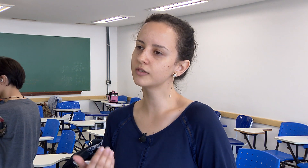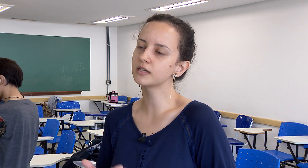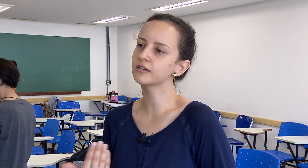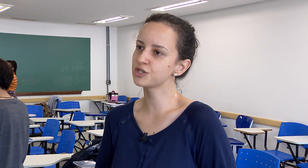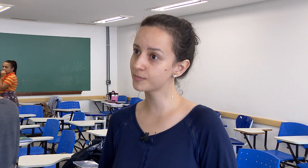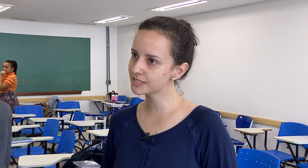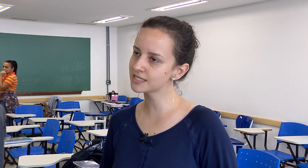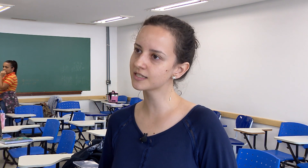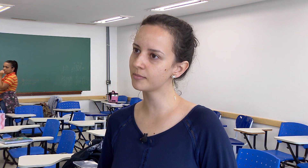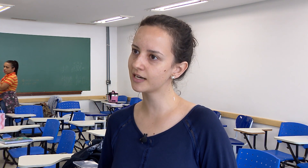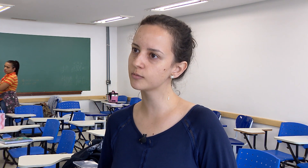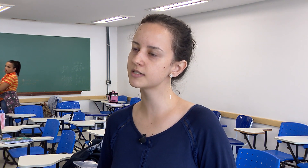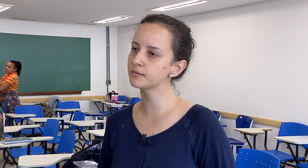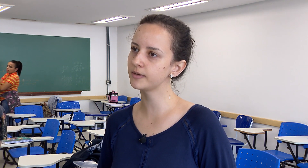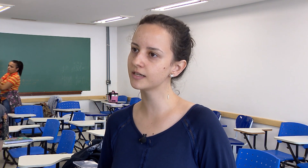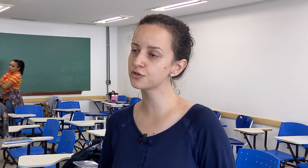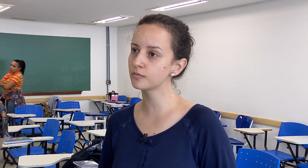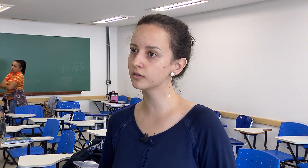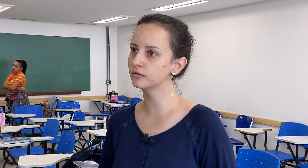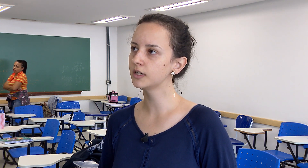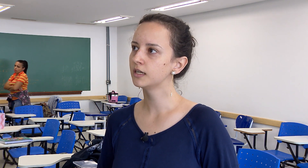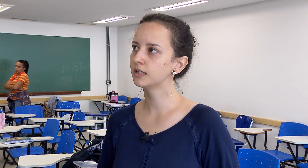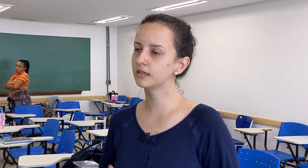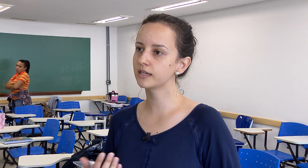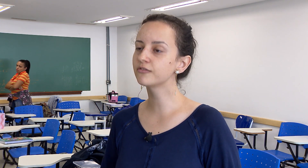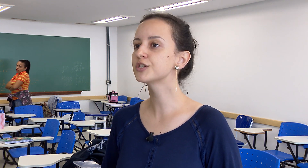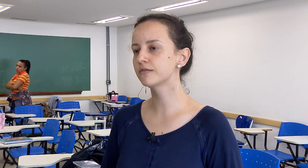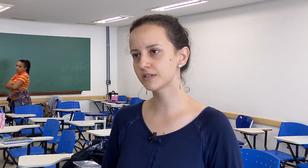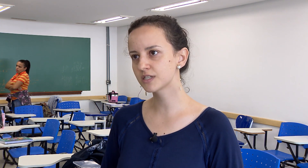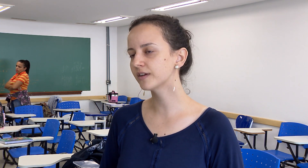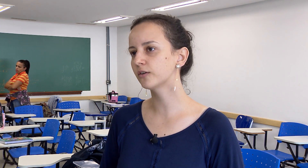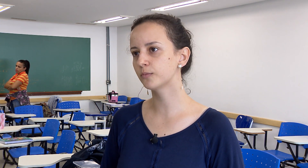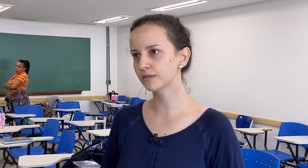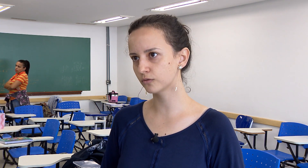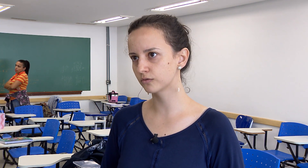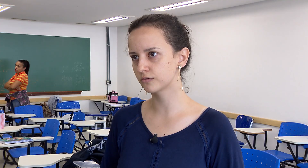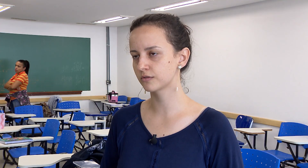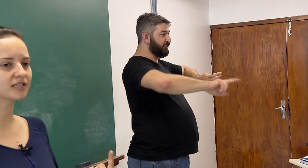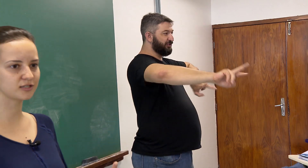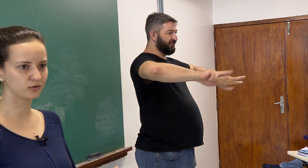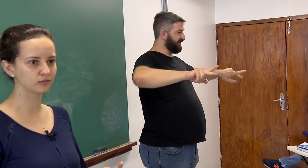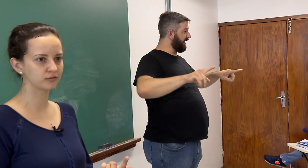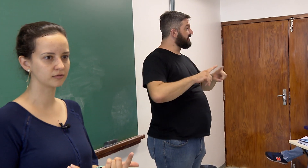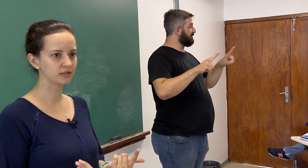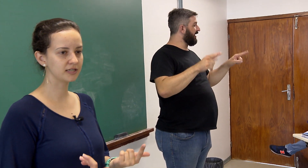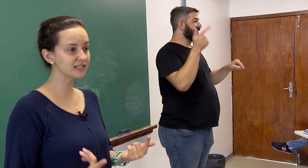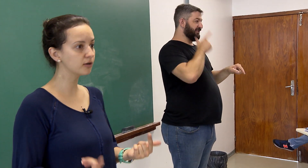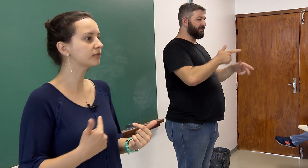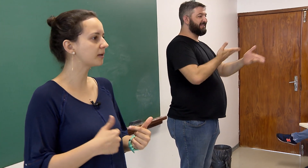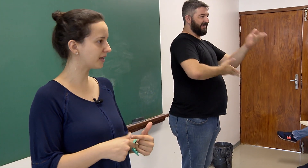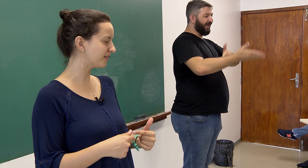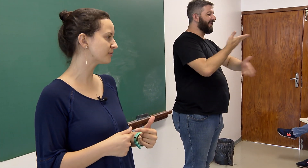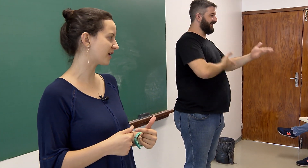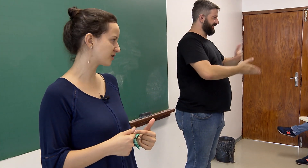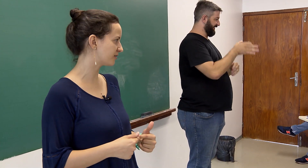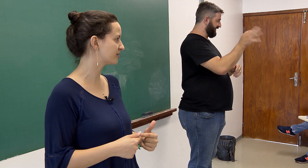aquilo que a gente precisa trabalhar numa disciplina de um modo efetivo e satisfatório para todos. Quando não está na sala de aula, ele